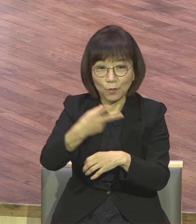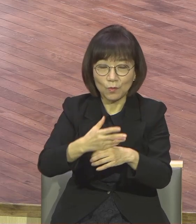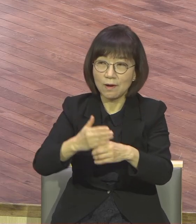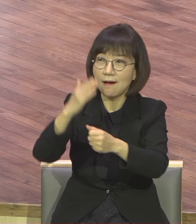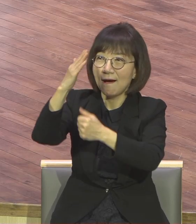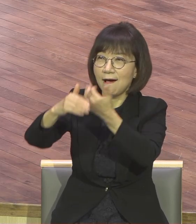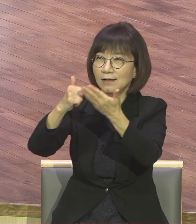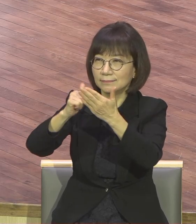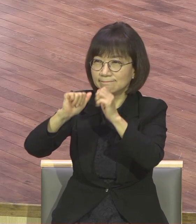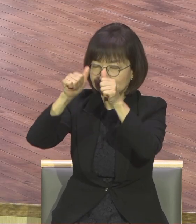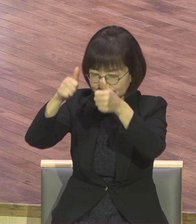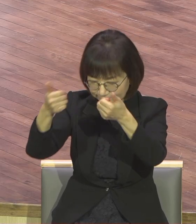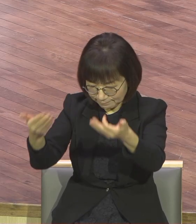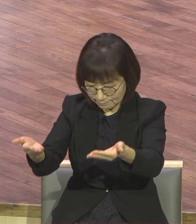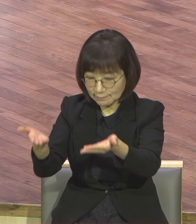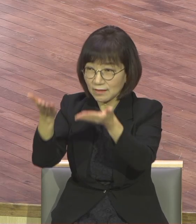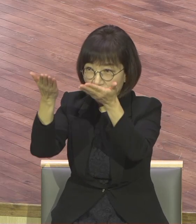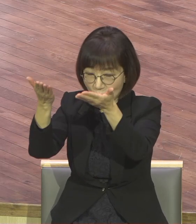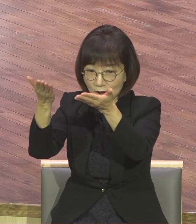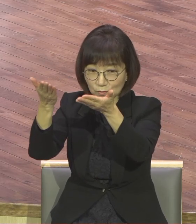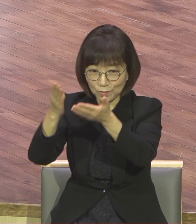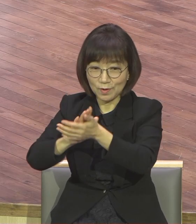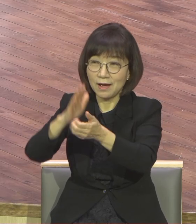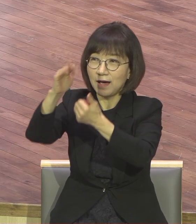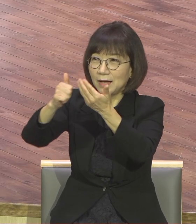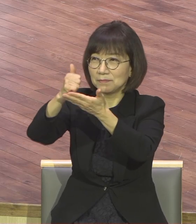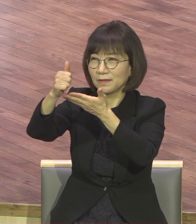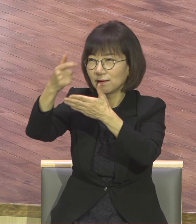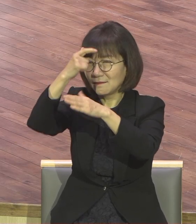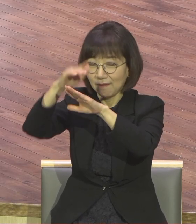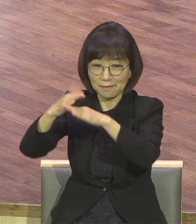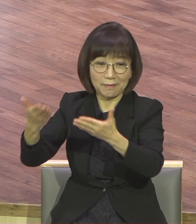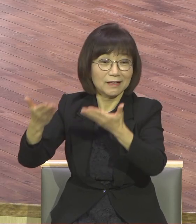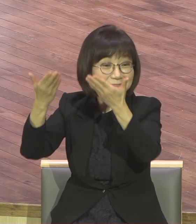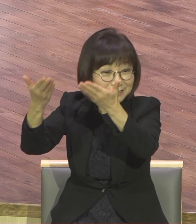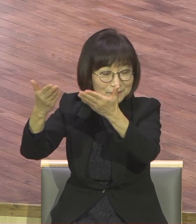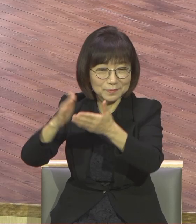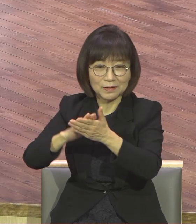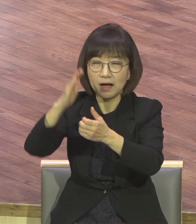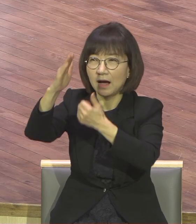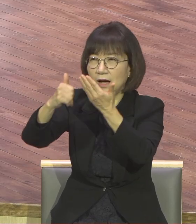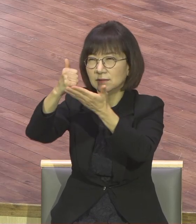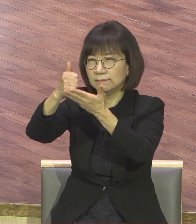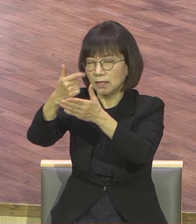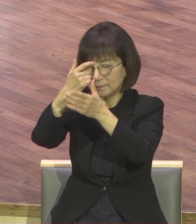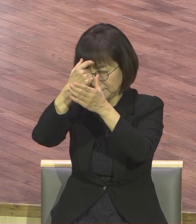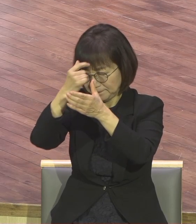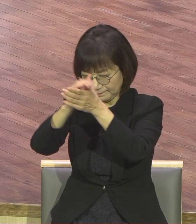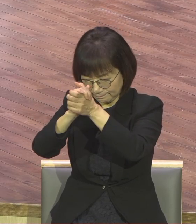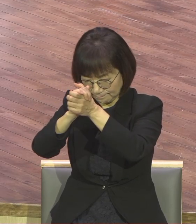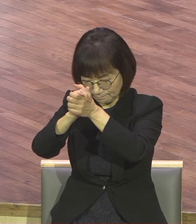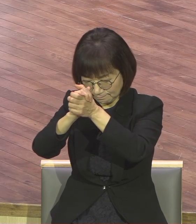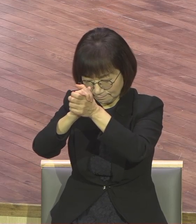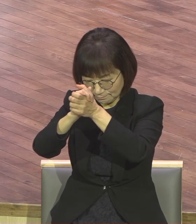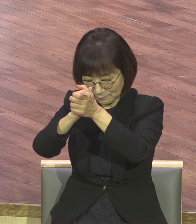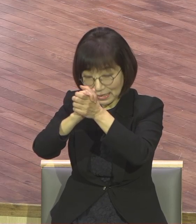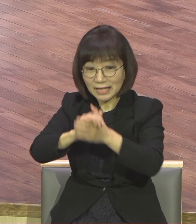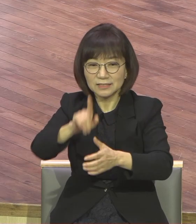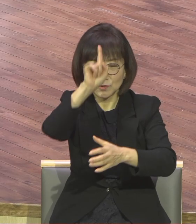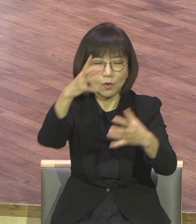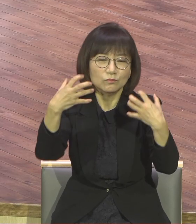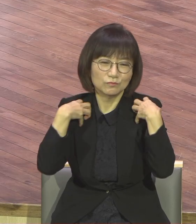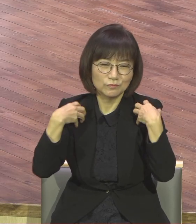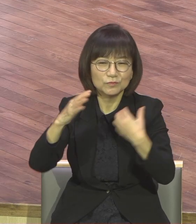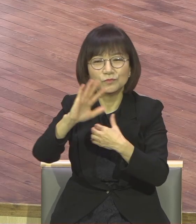하나님을 경외하는 하나님 앞에 예배하는 하나님 앞에 기도하는 그러한